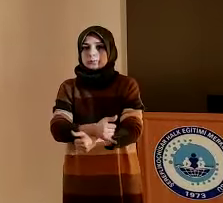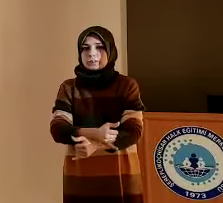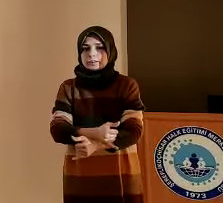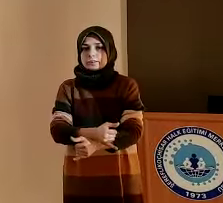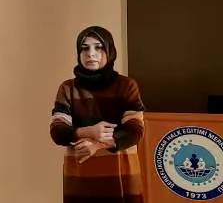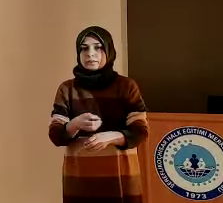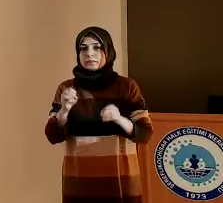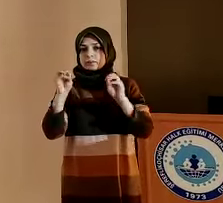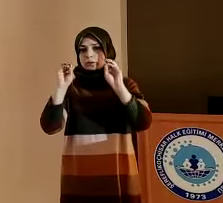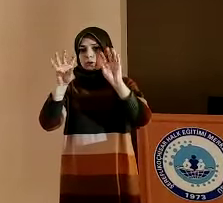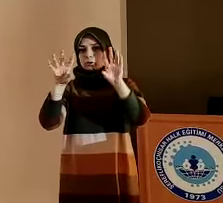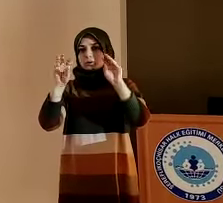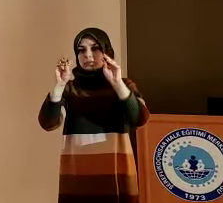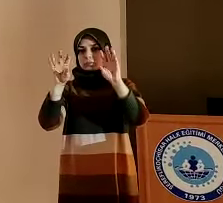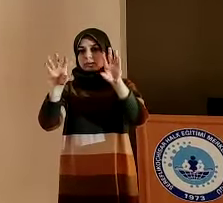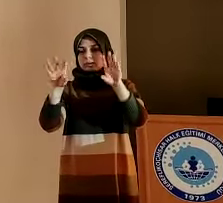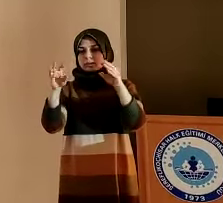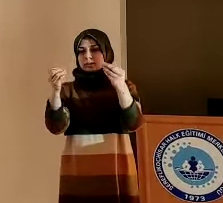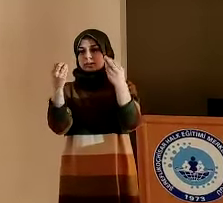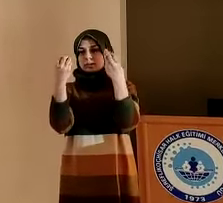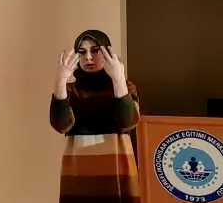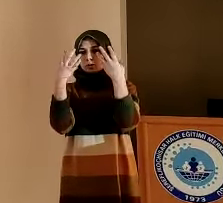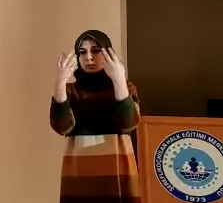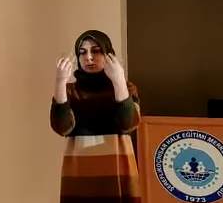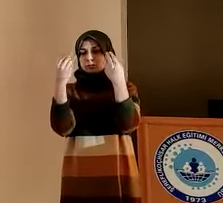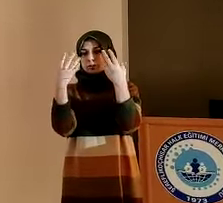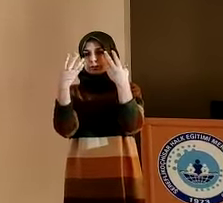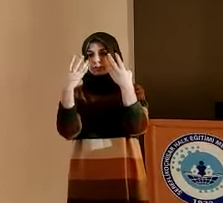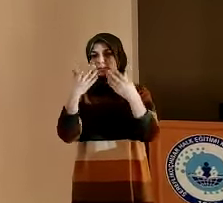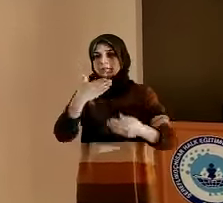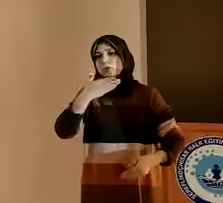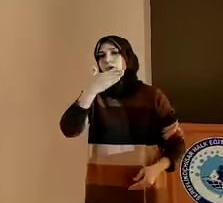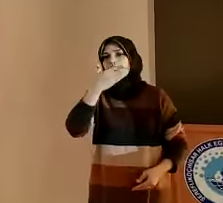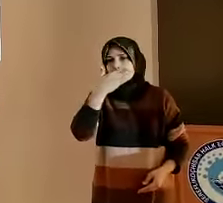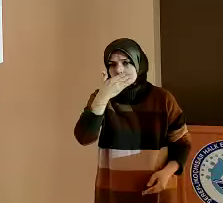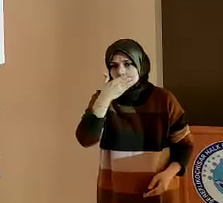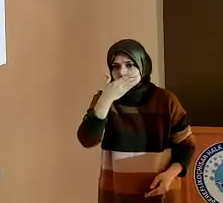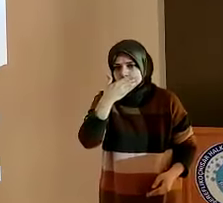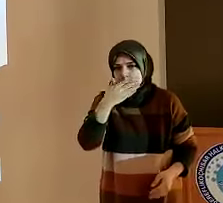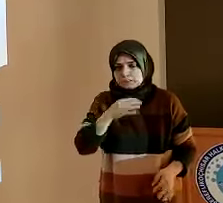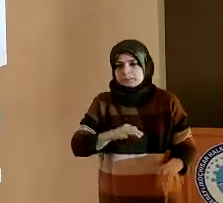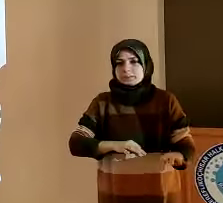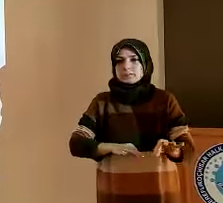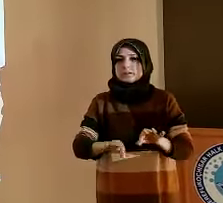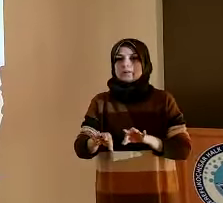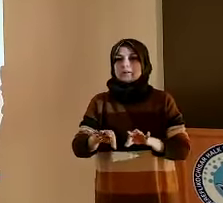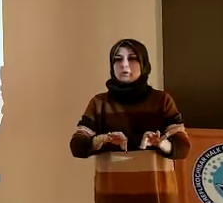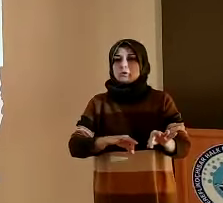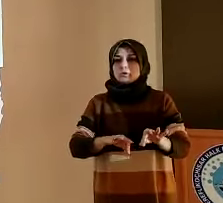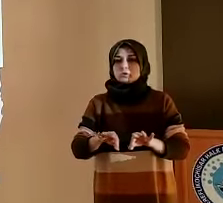ödeşmek, öğretmek, öğrenmek, öksürmek,